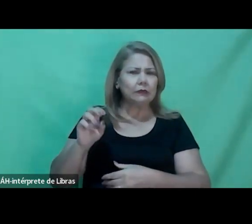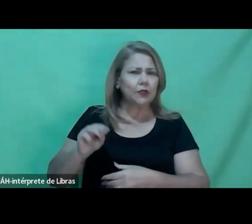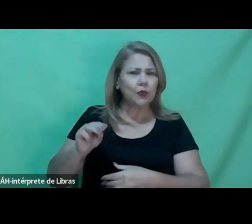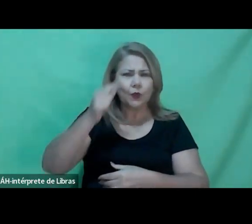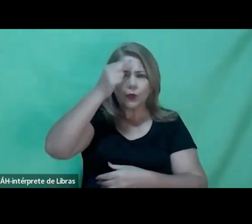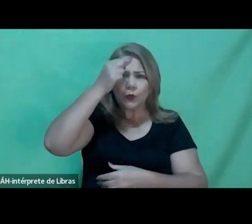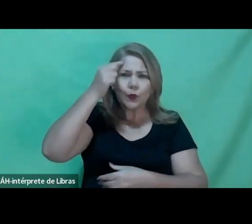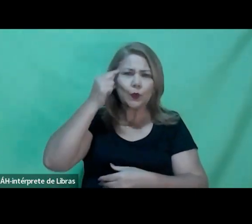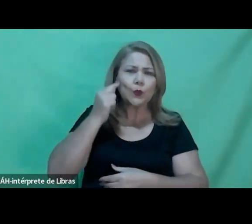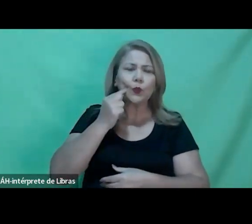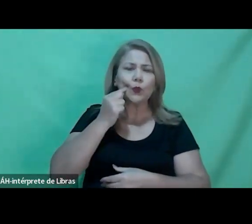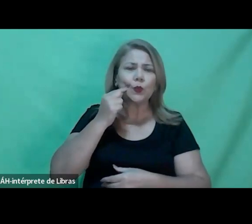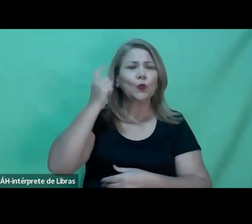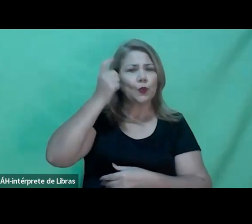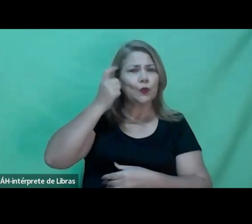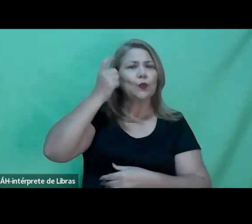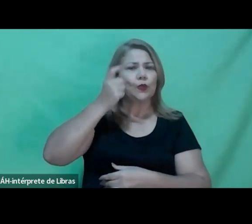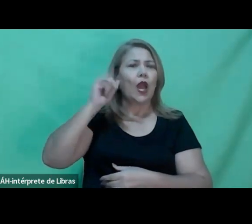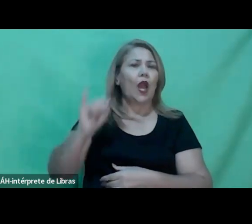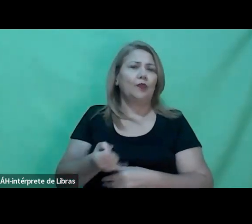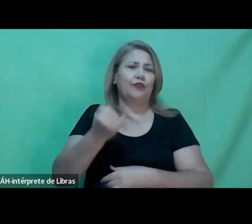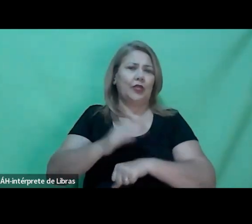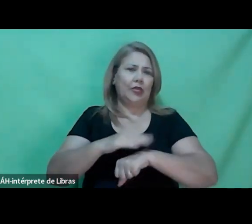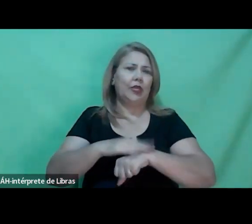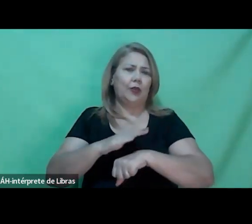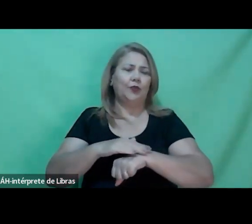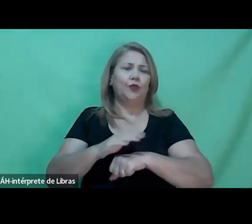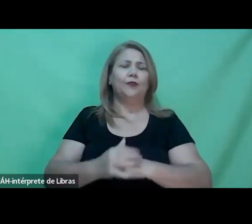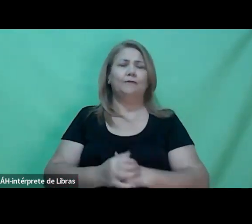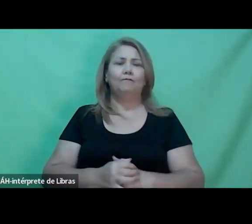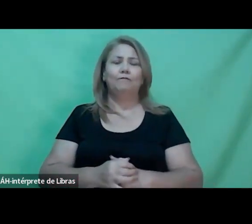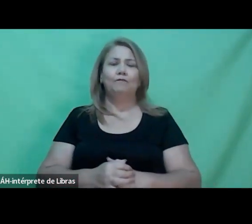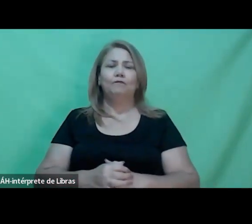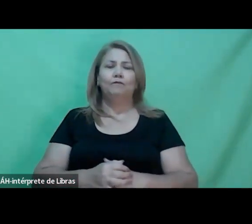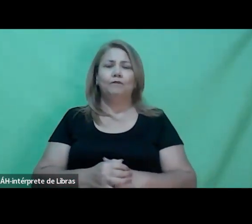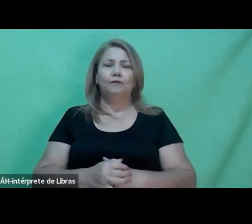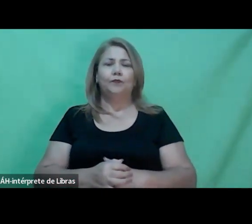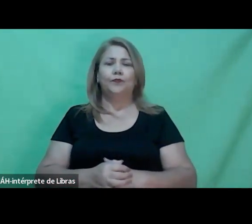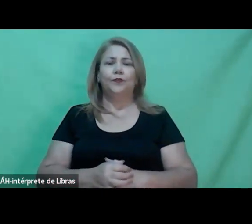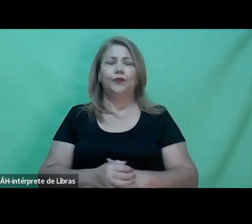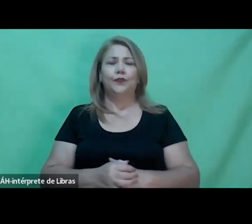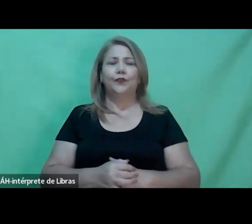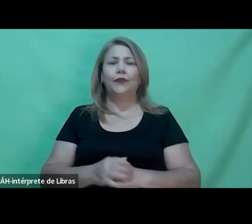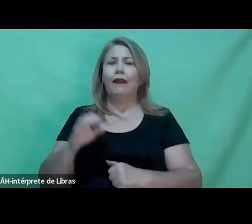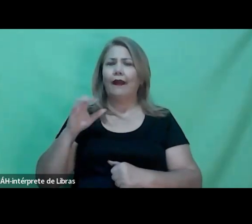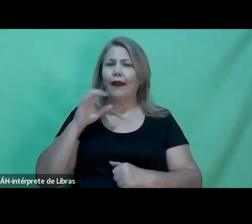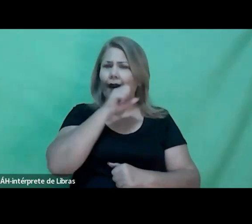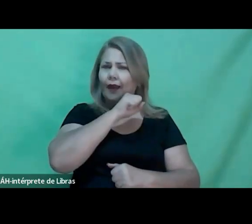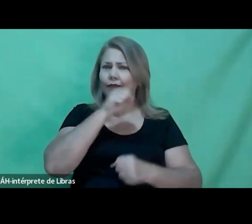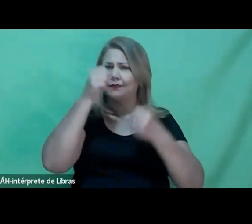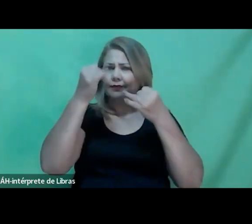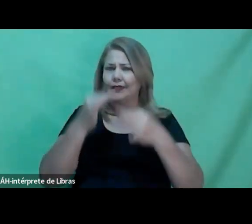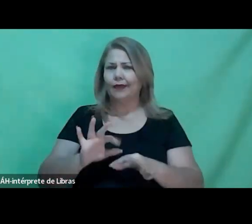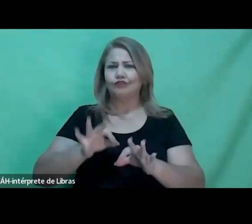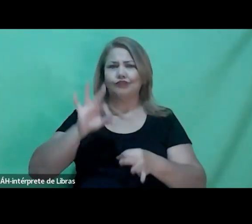eh quería referirme también rápidamente al tema de los tiempos sociales que son los momentos en los que no no se produce digamos